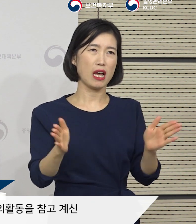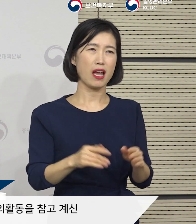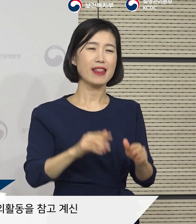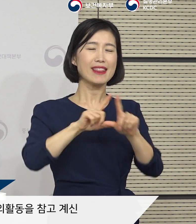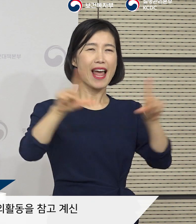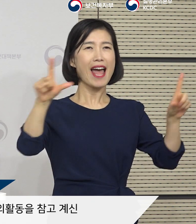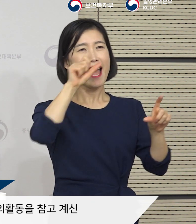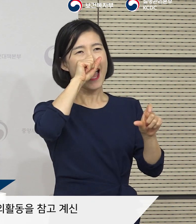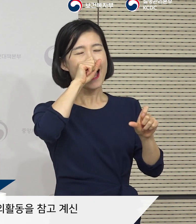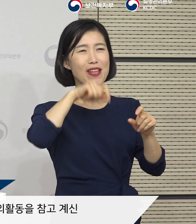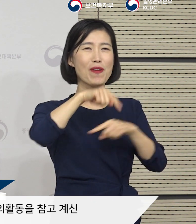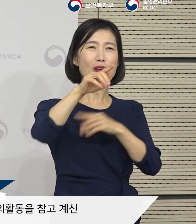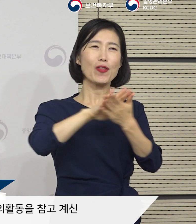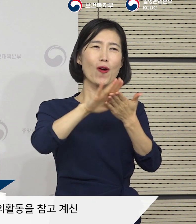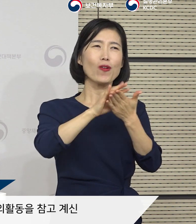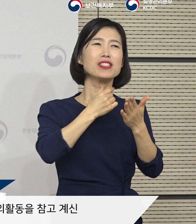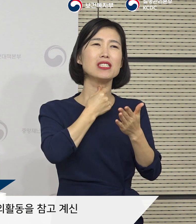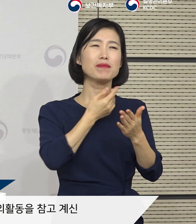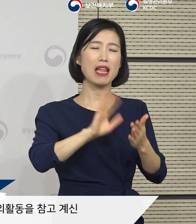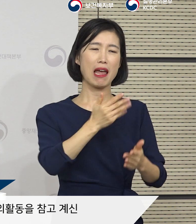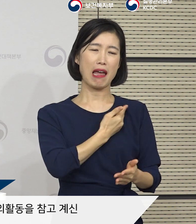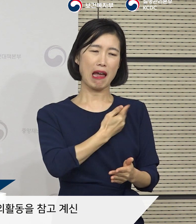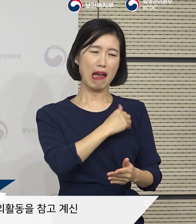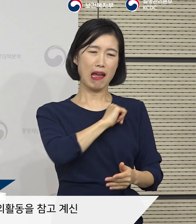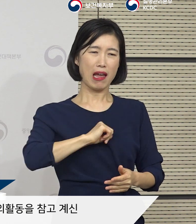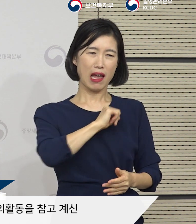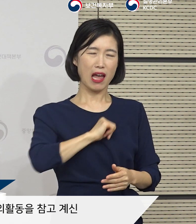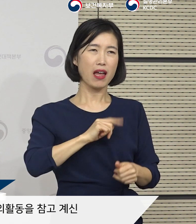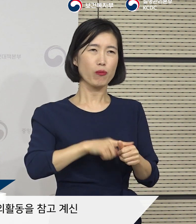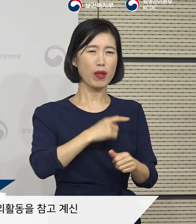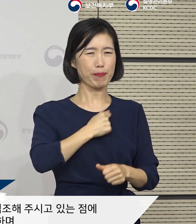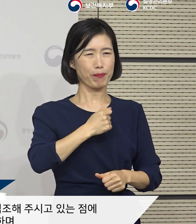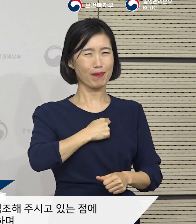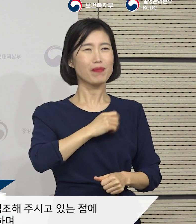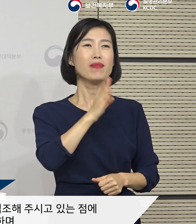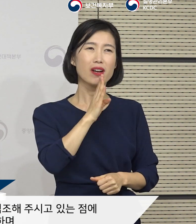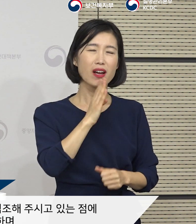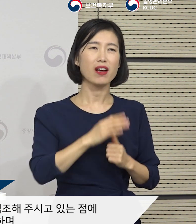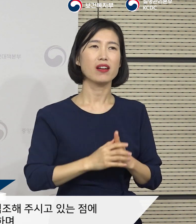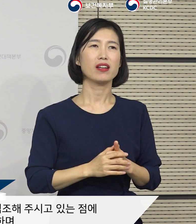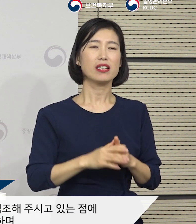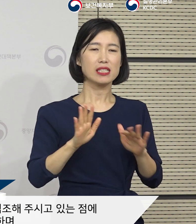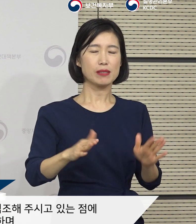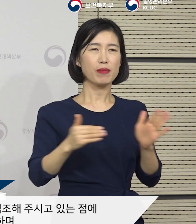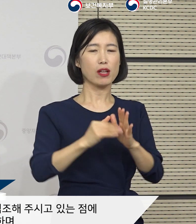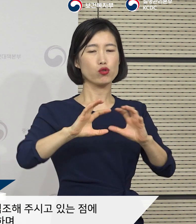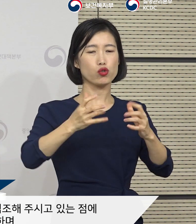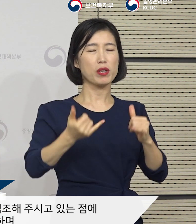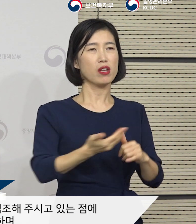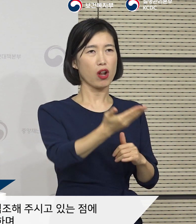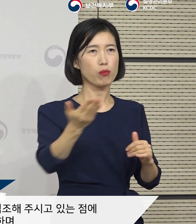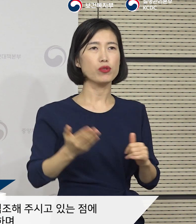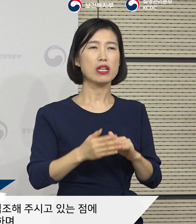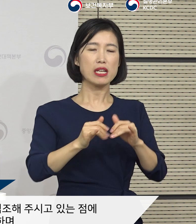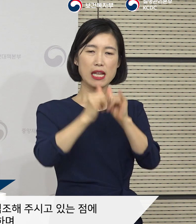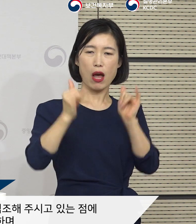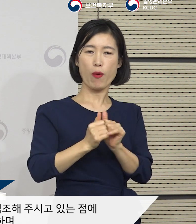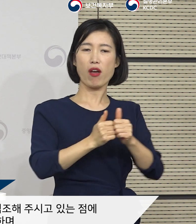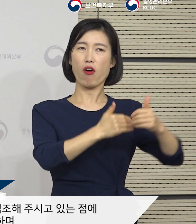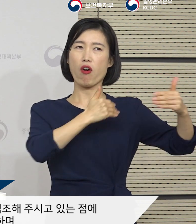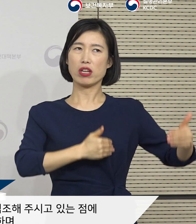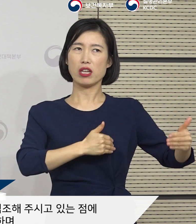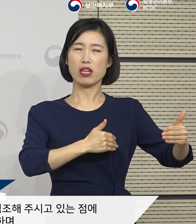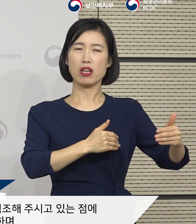야외 활동을 참고 계신 많은 분들이 답답해 하실 것입니다. 그동안 국민 여러분들께서 사회적